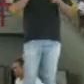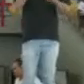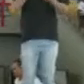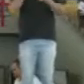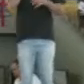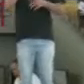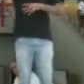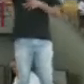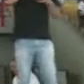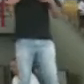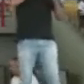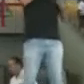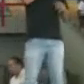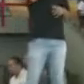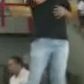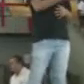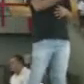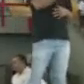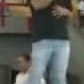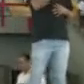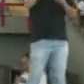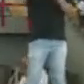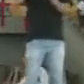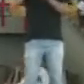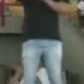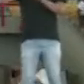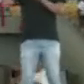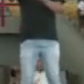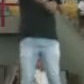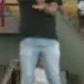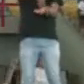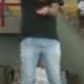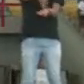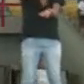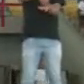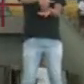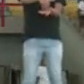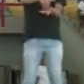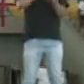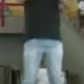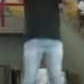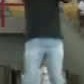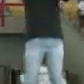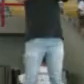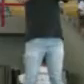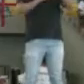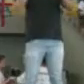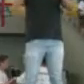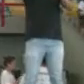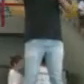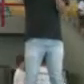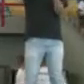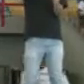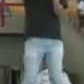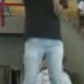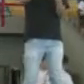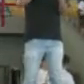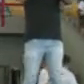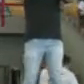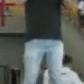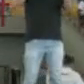intervenção. Intervenção é o que você vai fazer no fim do seu texto, na conclusão. Só que tem gente que pensa que